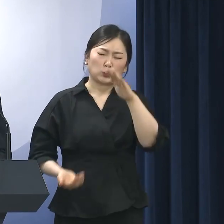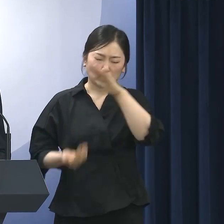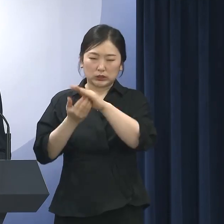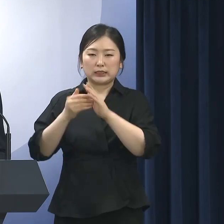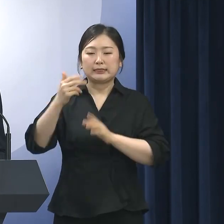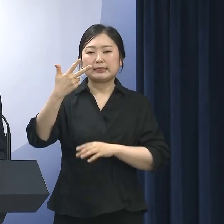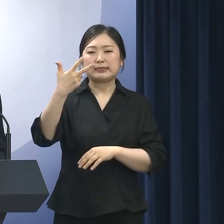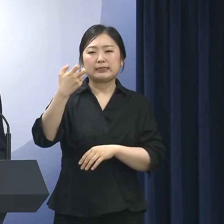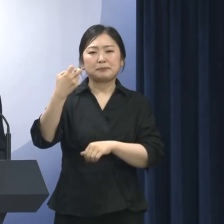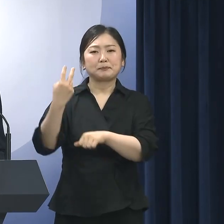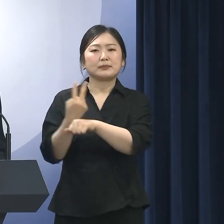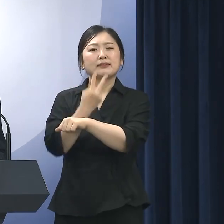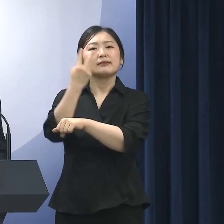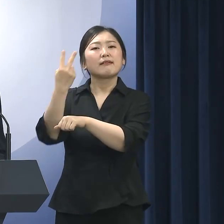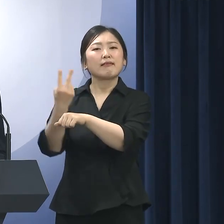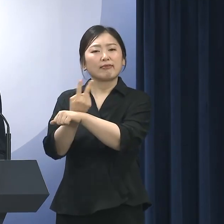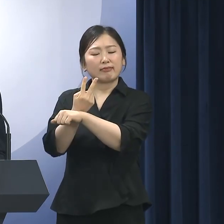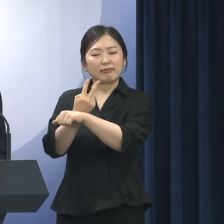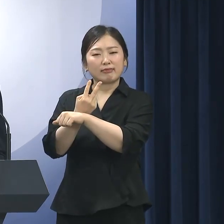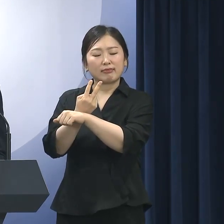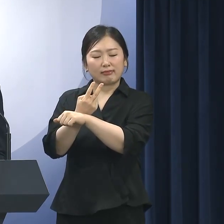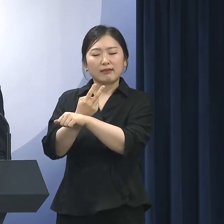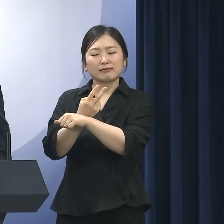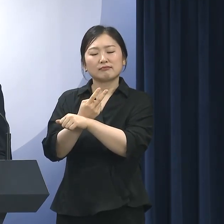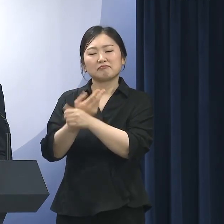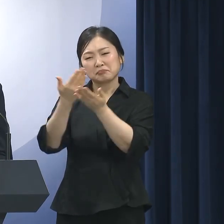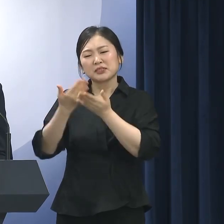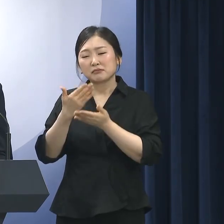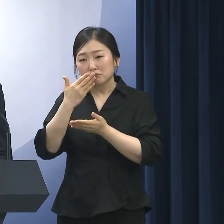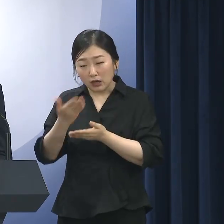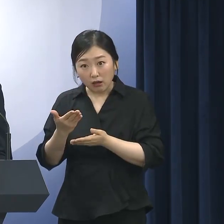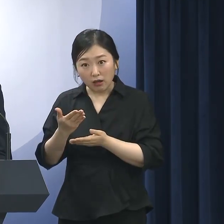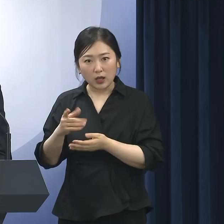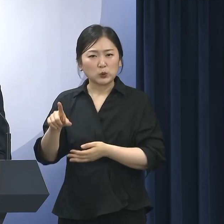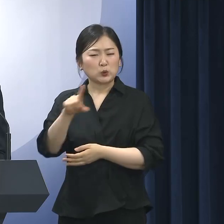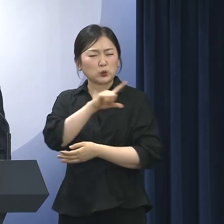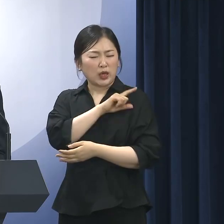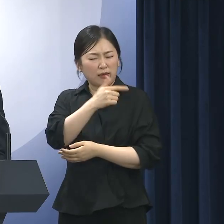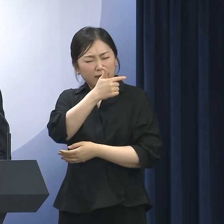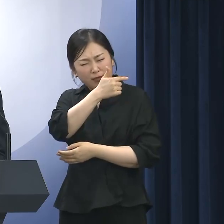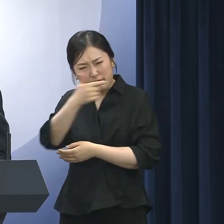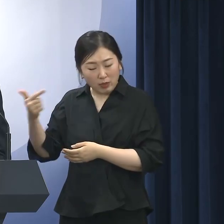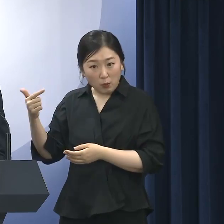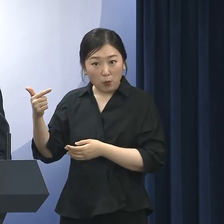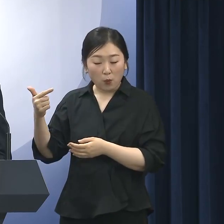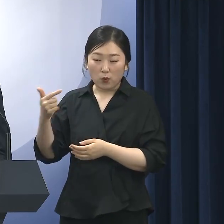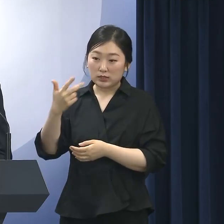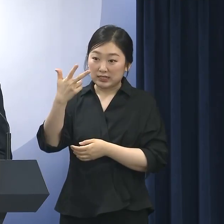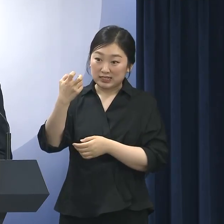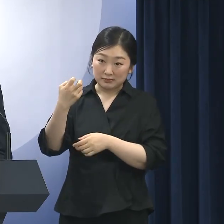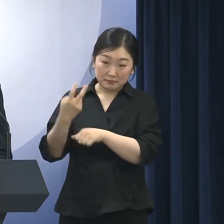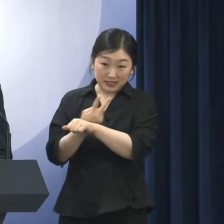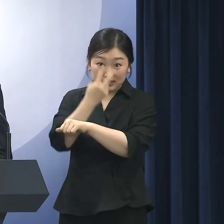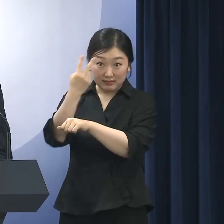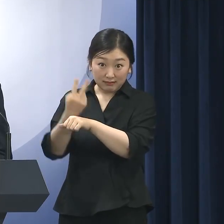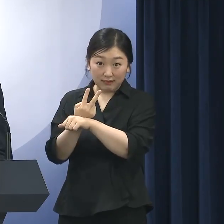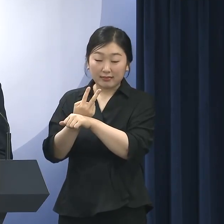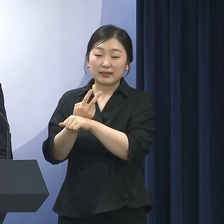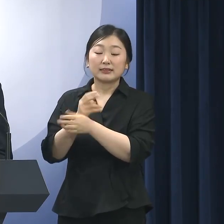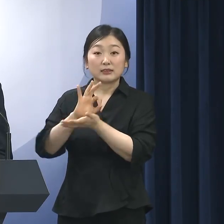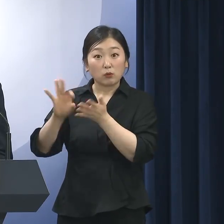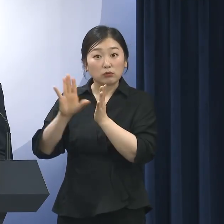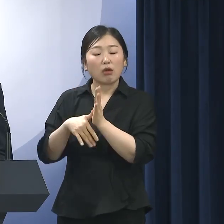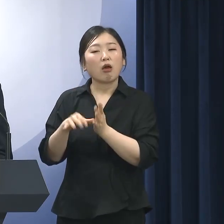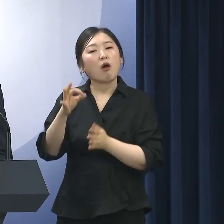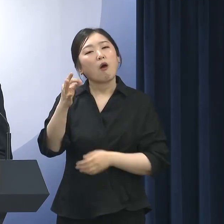돼 있던데 그럼 72시간을 사용할 경우에 그러니까 최대로 서비스를 사용하면 얼마인지 또 궁금하고요.